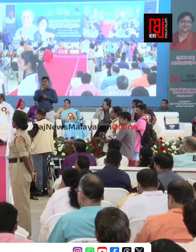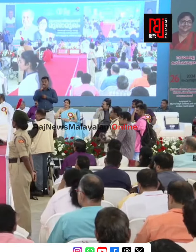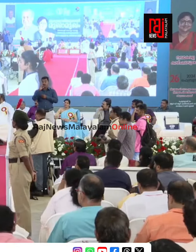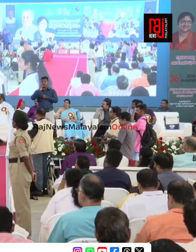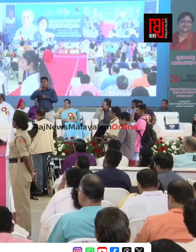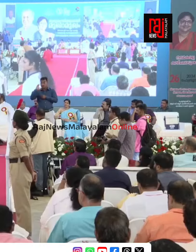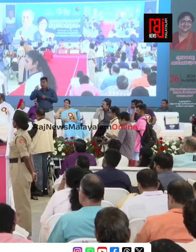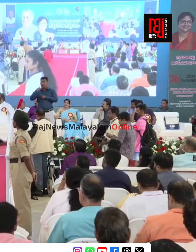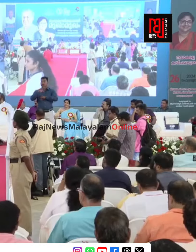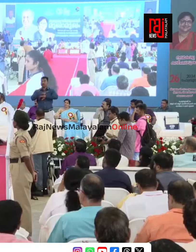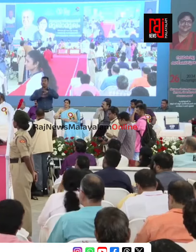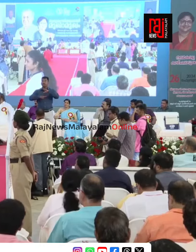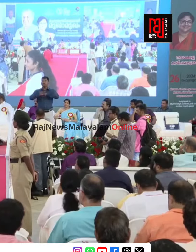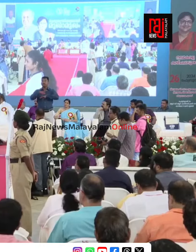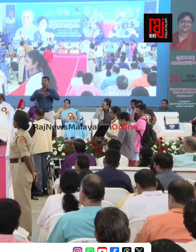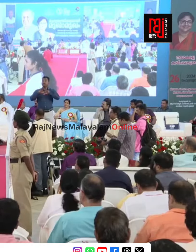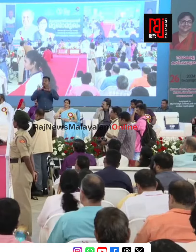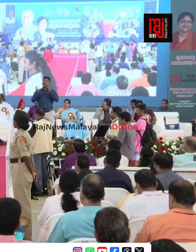ഭിന്നശേഷിയുള്ളവരാണെന്നാണ്